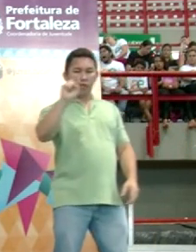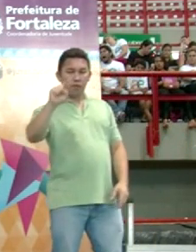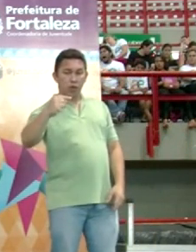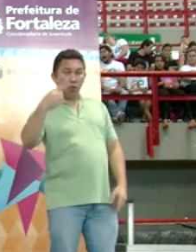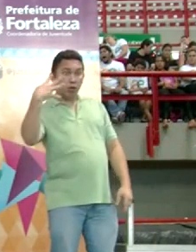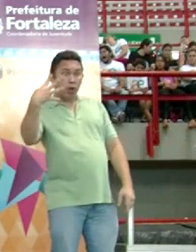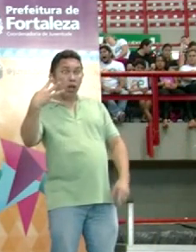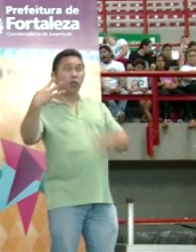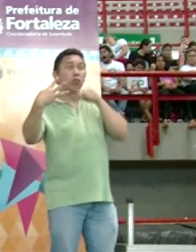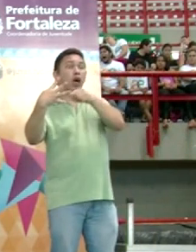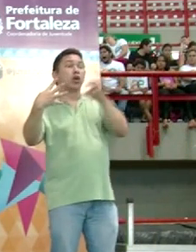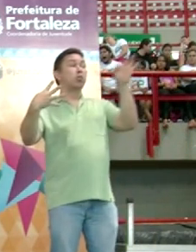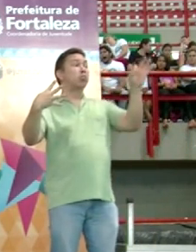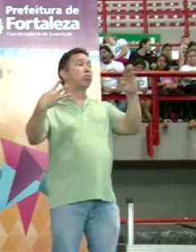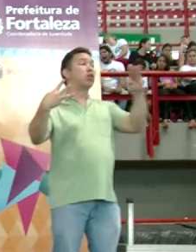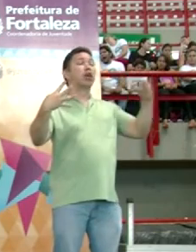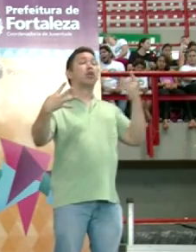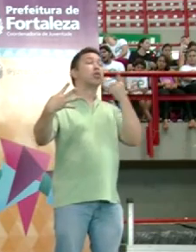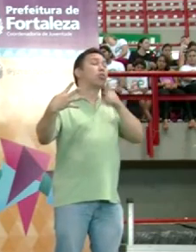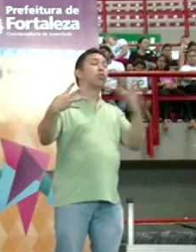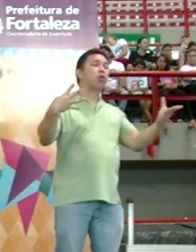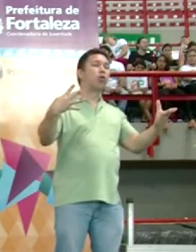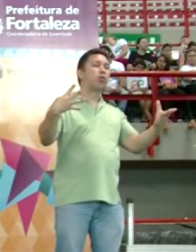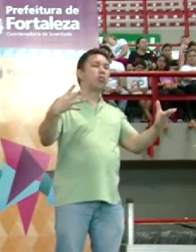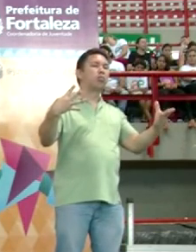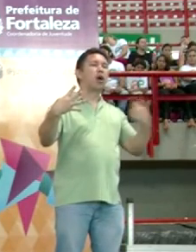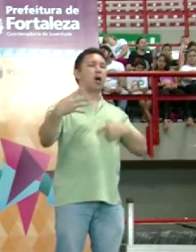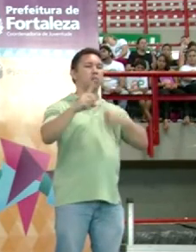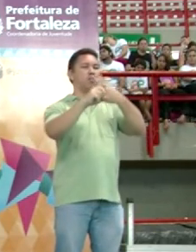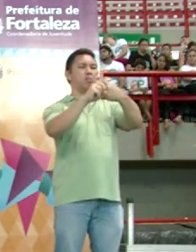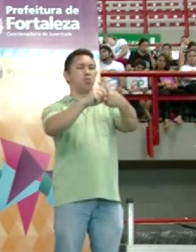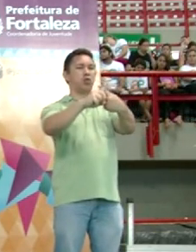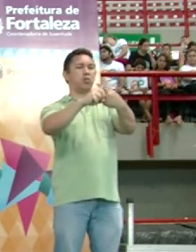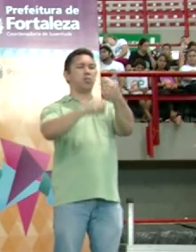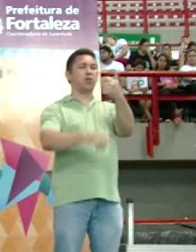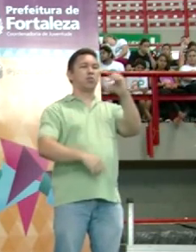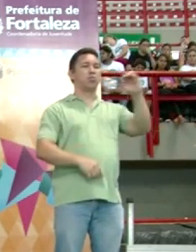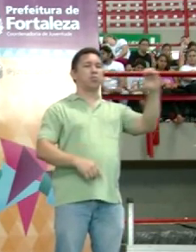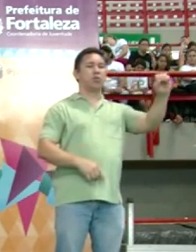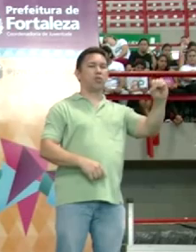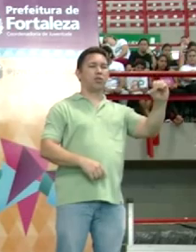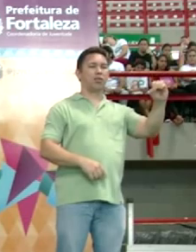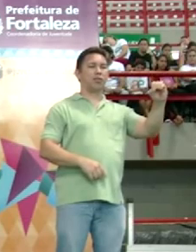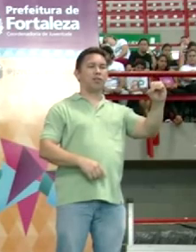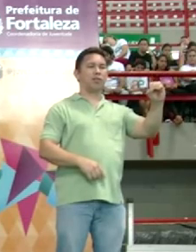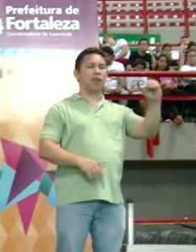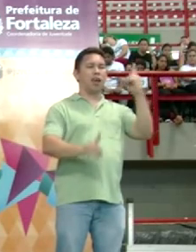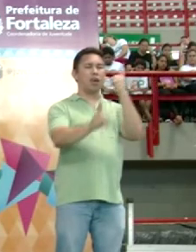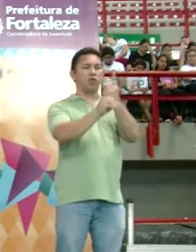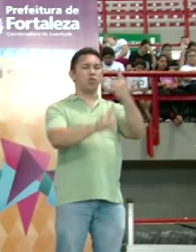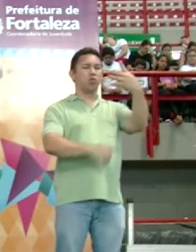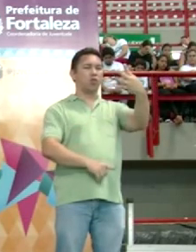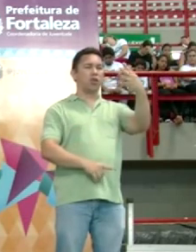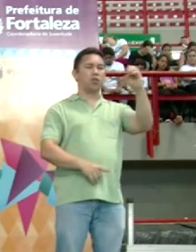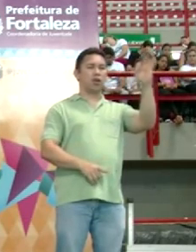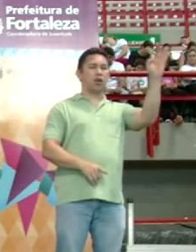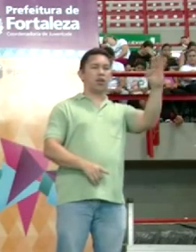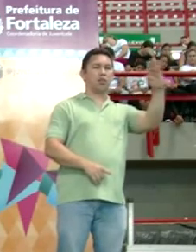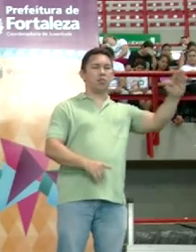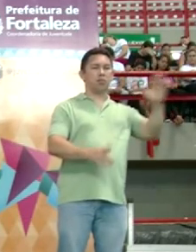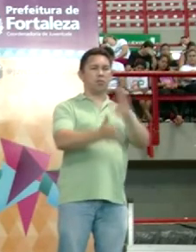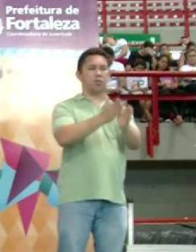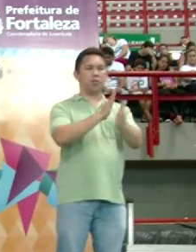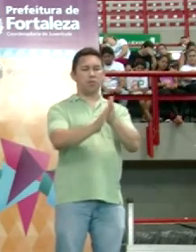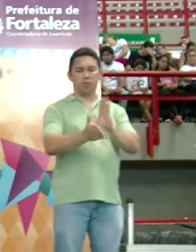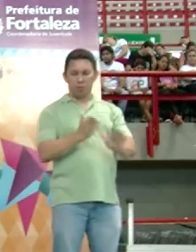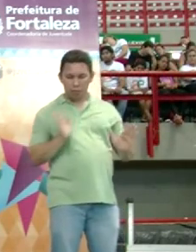40%. Tá legal? Lembre, para passar de decimal para porcentagem, basta multiplicar por 100. E